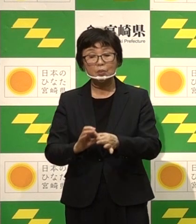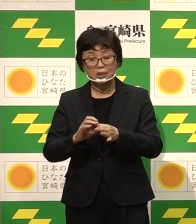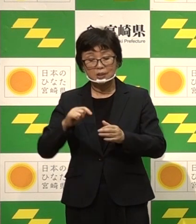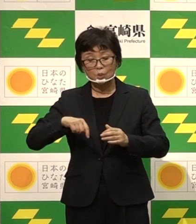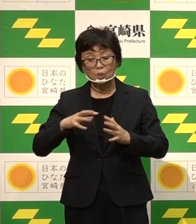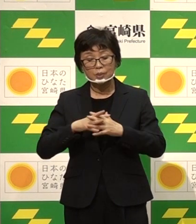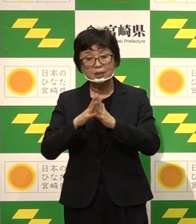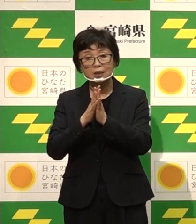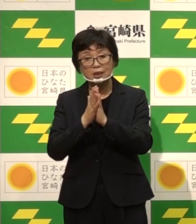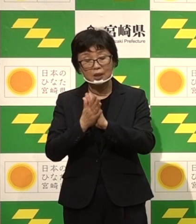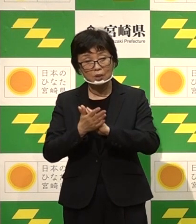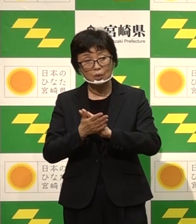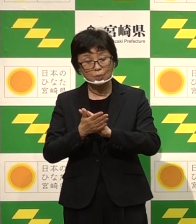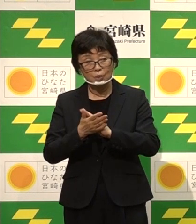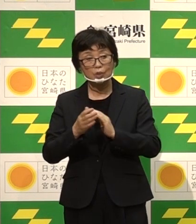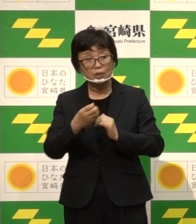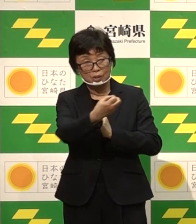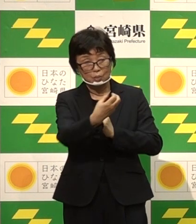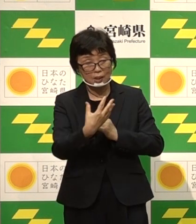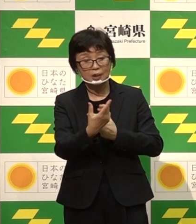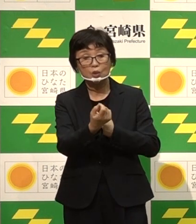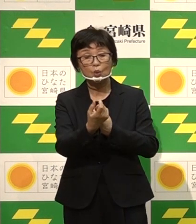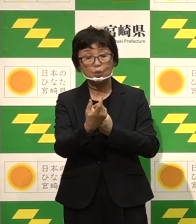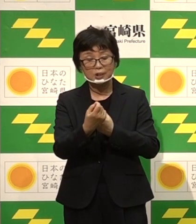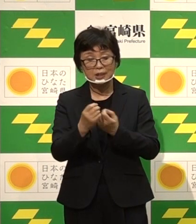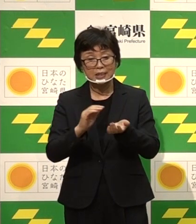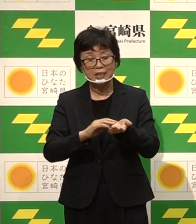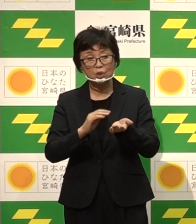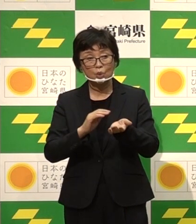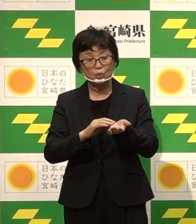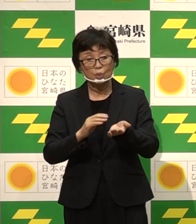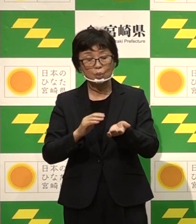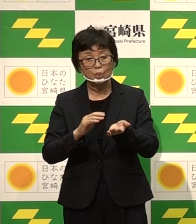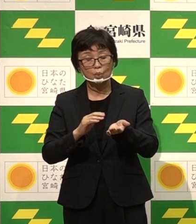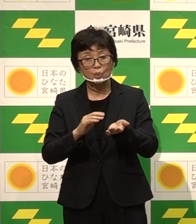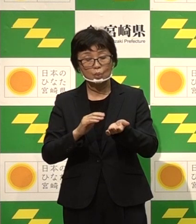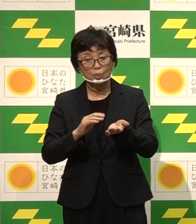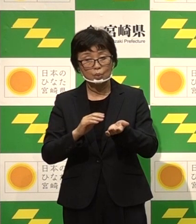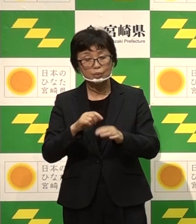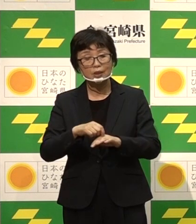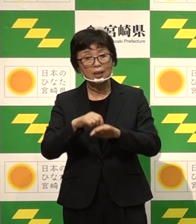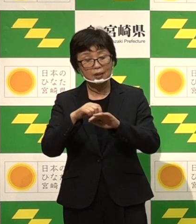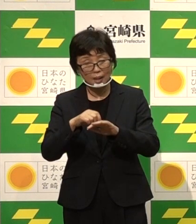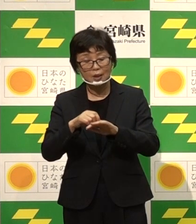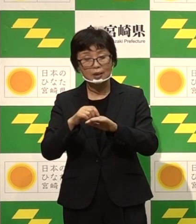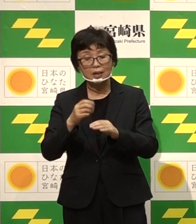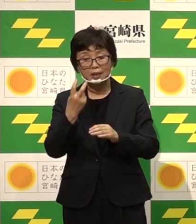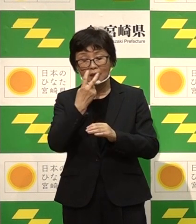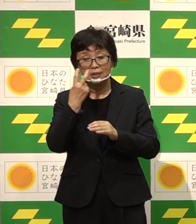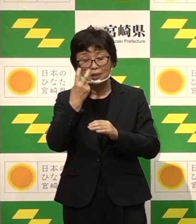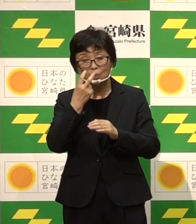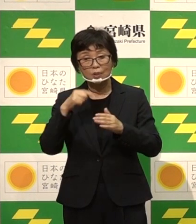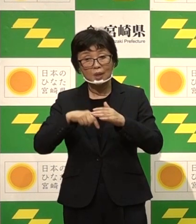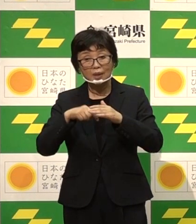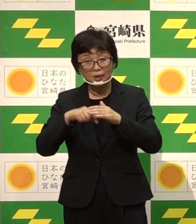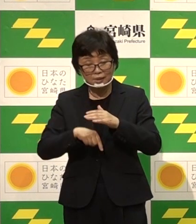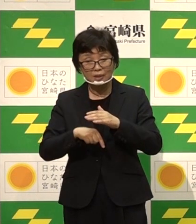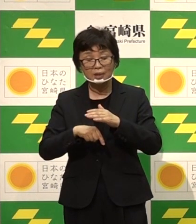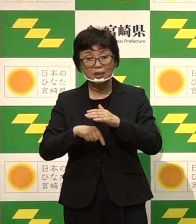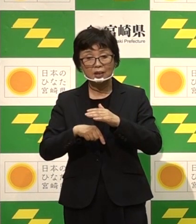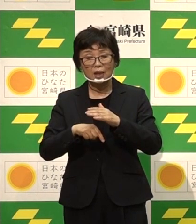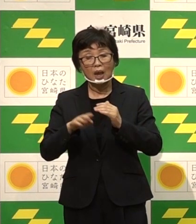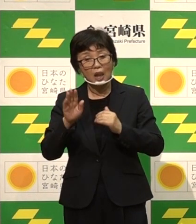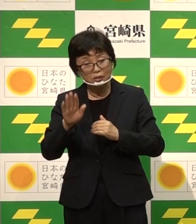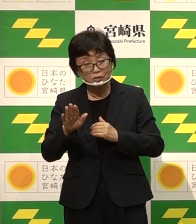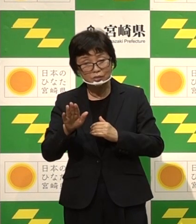も記者が申されるようにですね、医療への負荷がこの検査の中で、あ